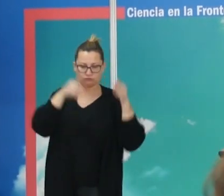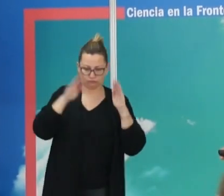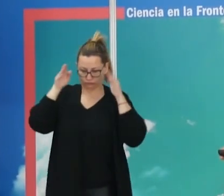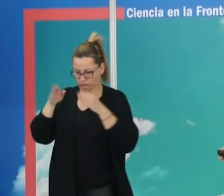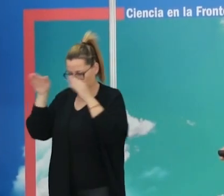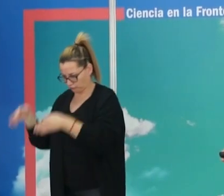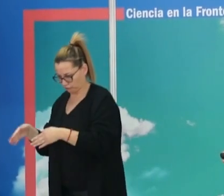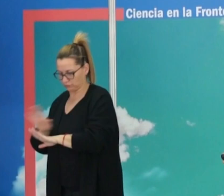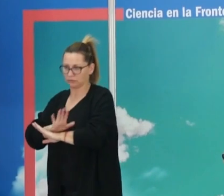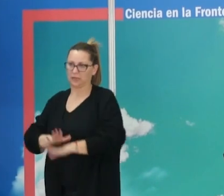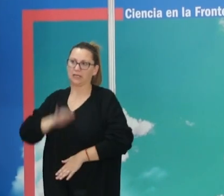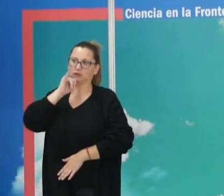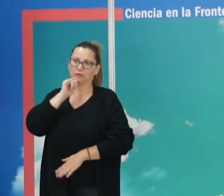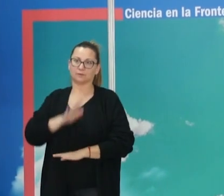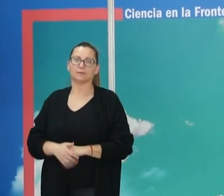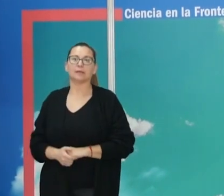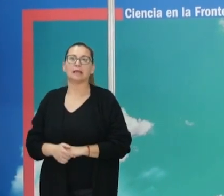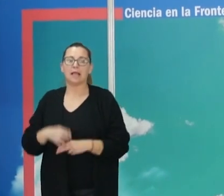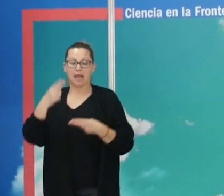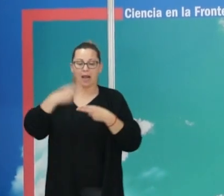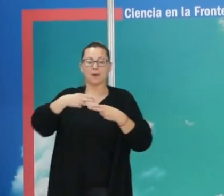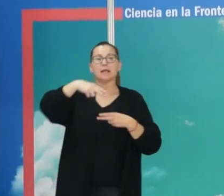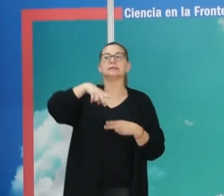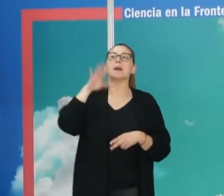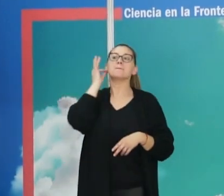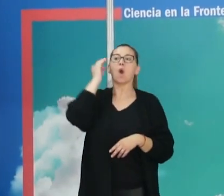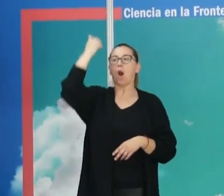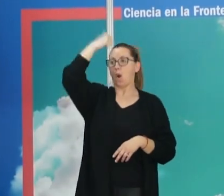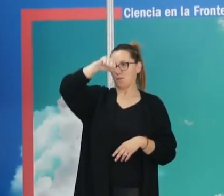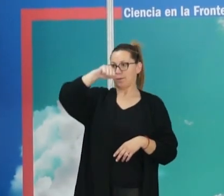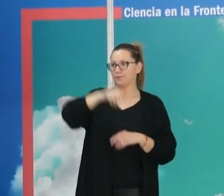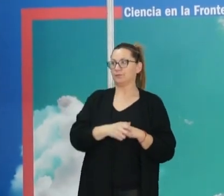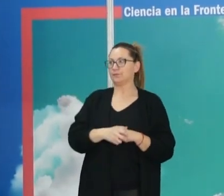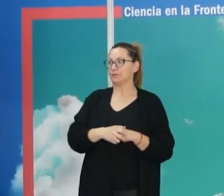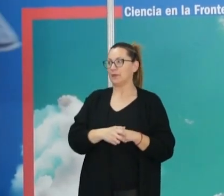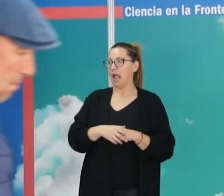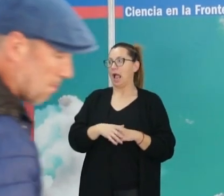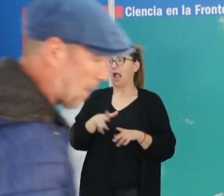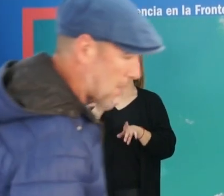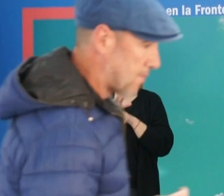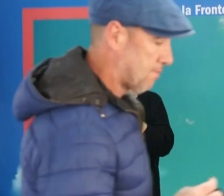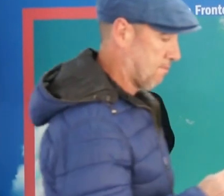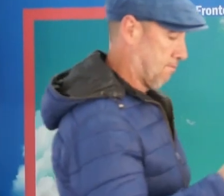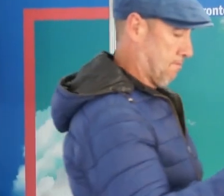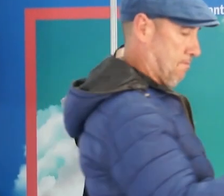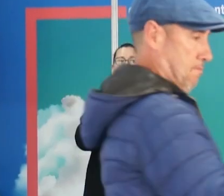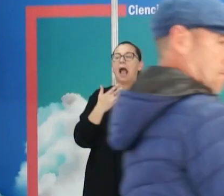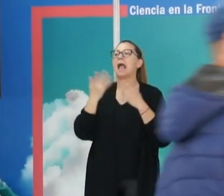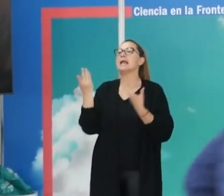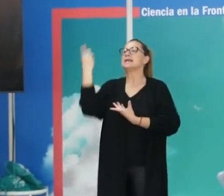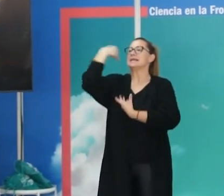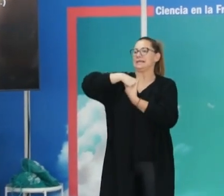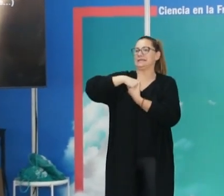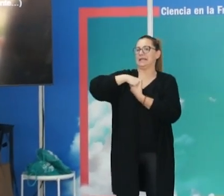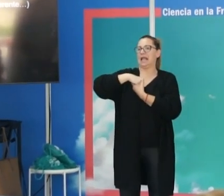Entonces, con respecto a la frontera entre mujer y hombre, hay una serie de casos fronterizos, por ejemplo, la intersexualidad. Hay diferentes